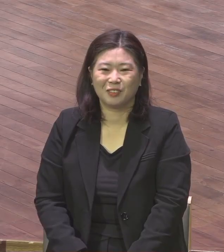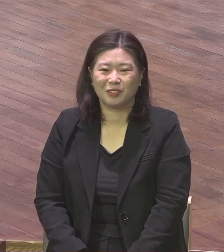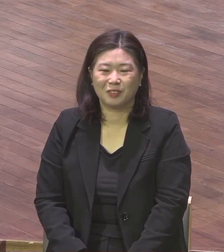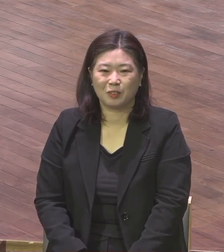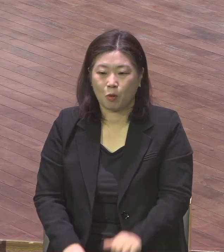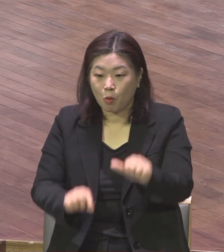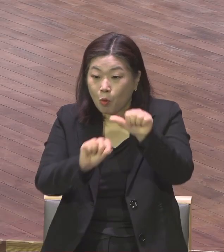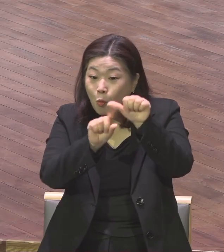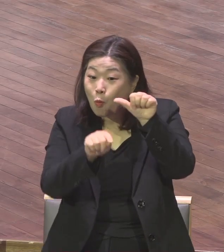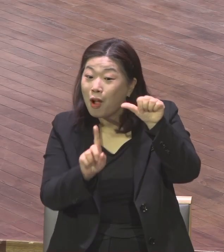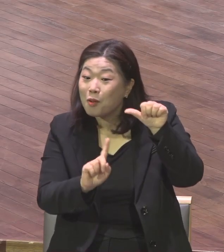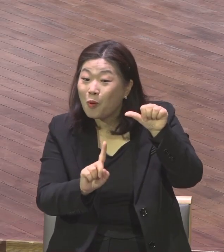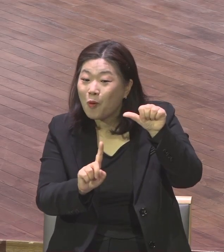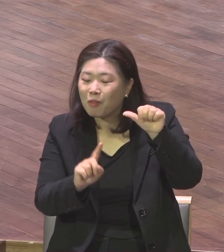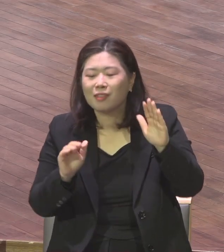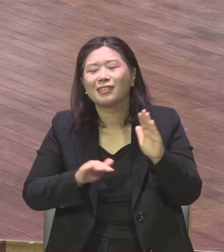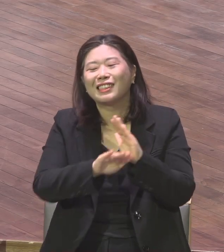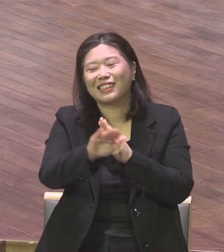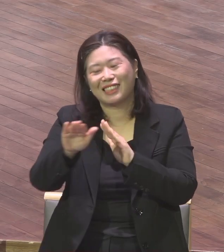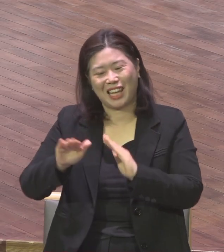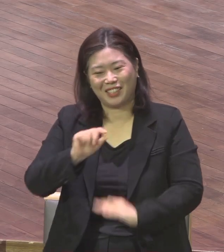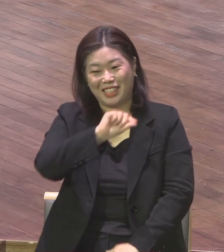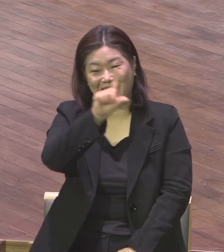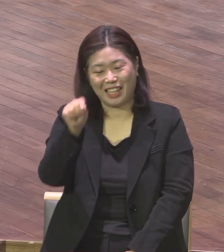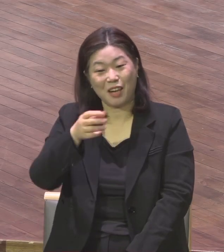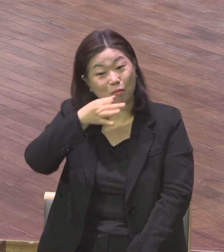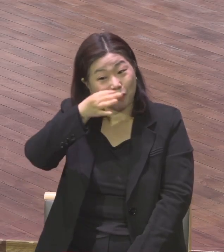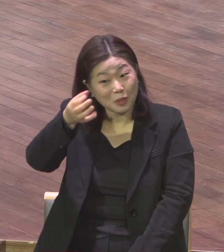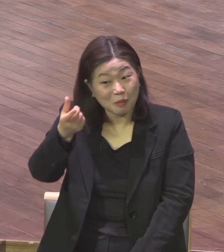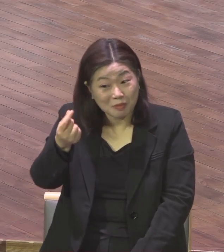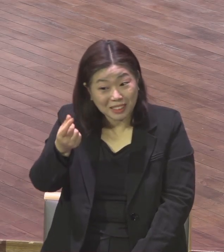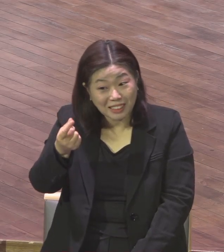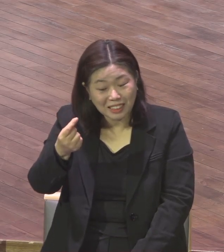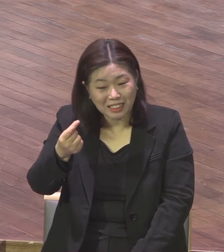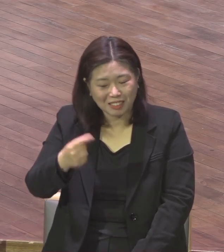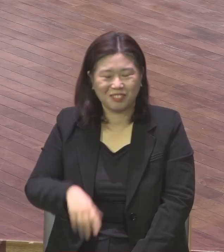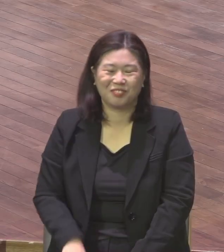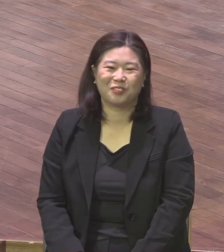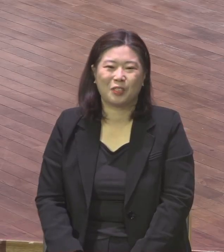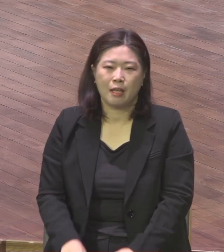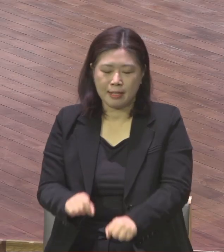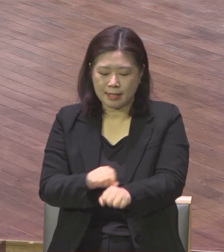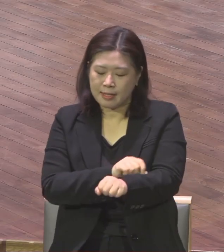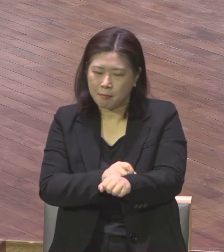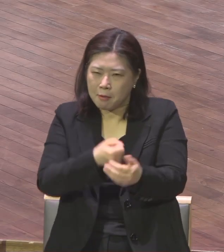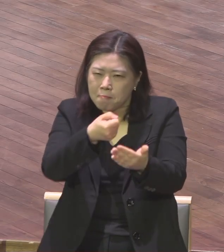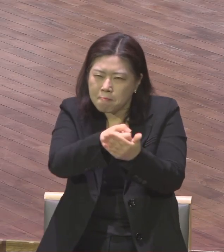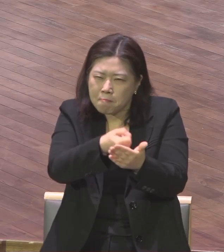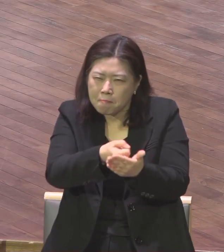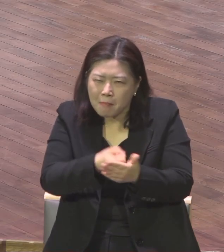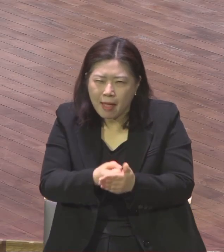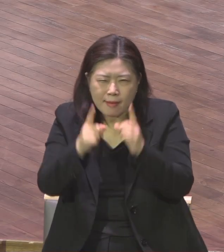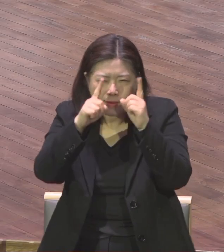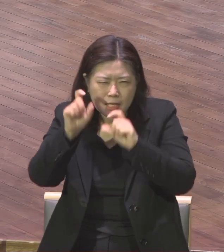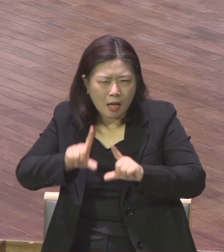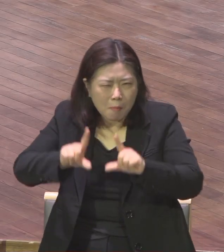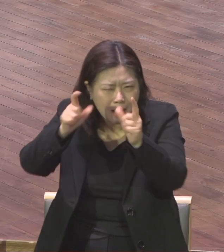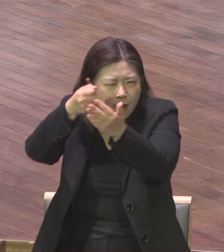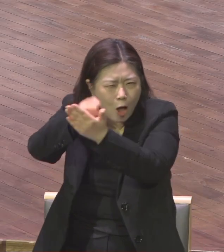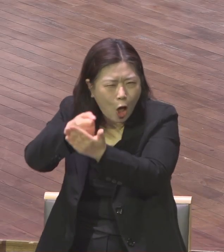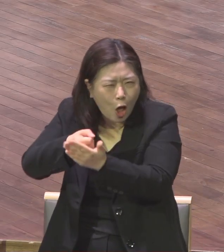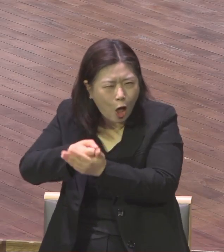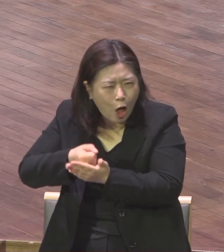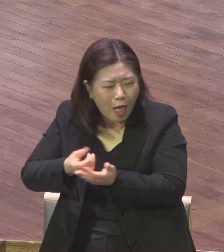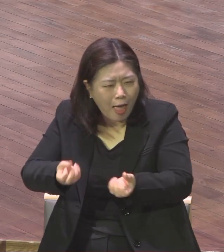5월을 가정의 달이라 그래서 특정한 달로 정하고 다양한 기념일들을 행사를 하고